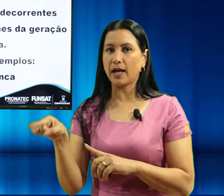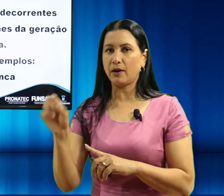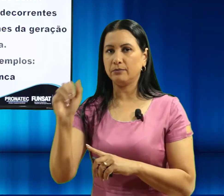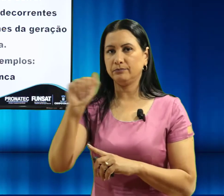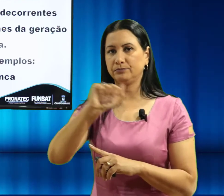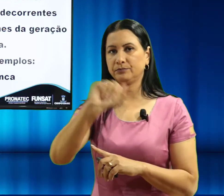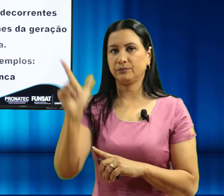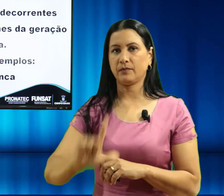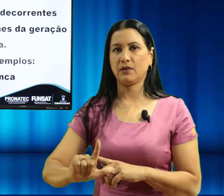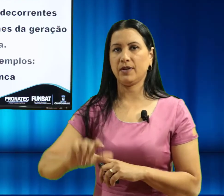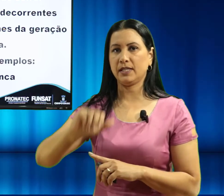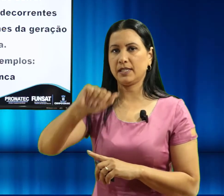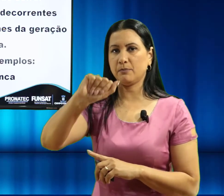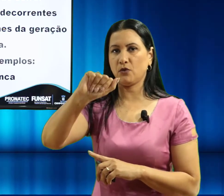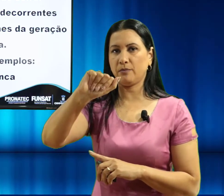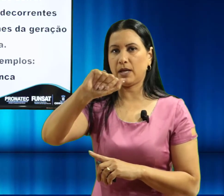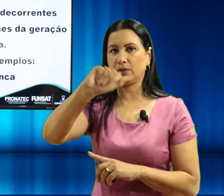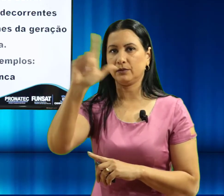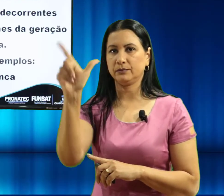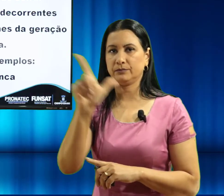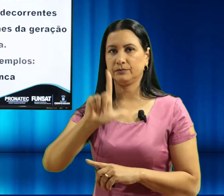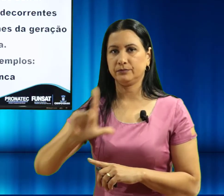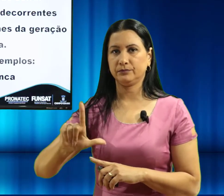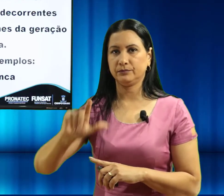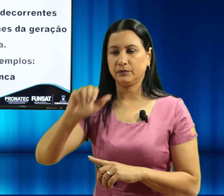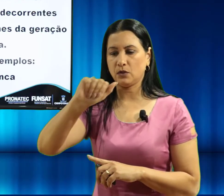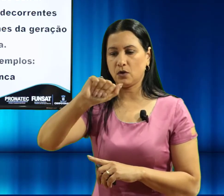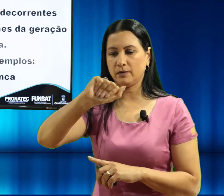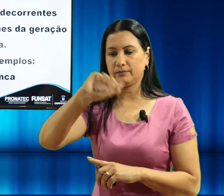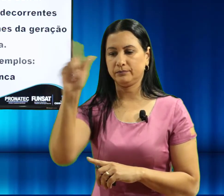final, fazendo esse movimento. Ó.